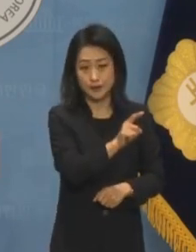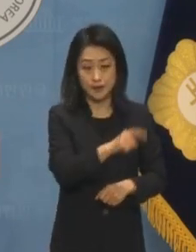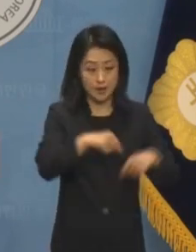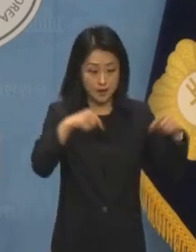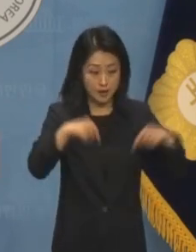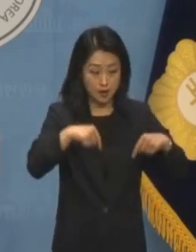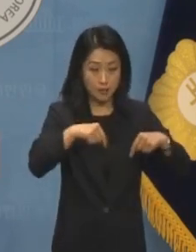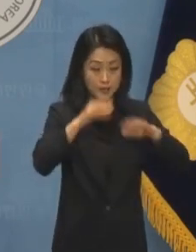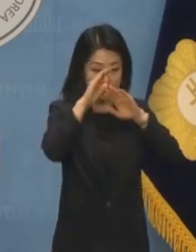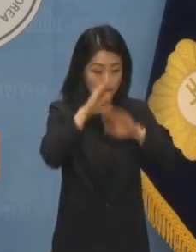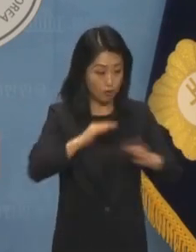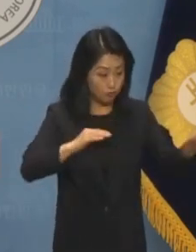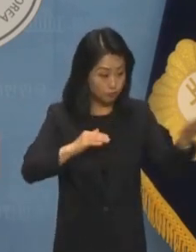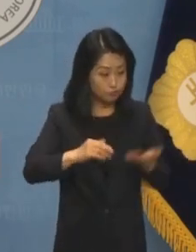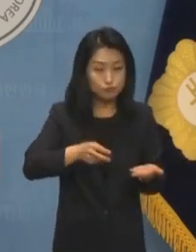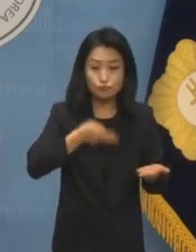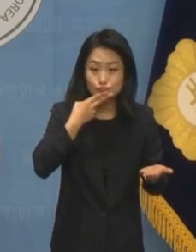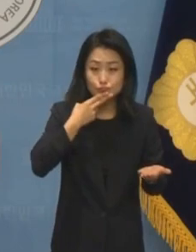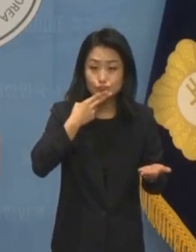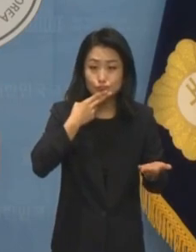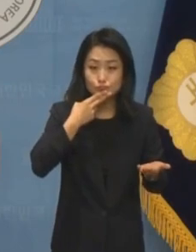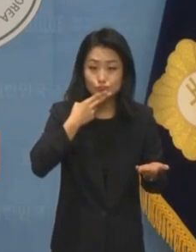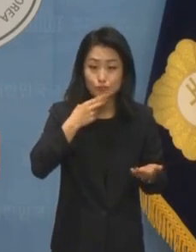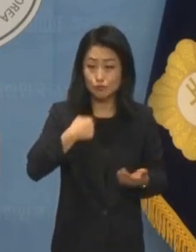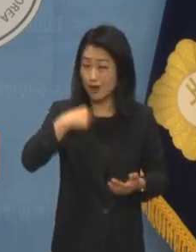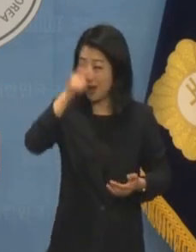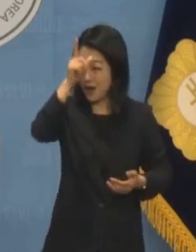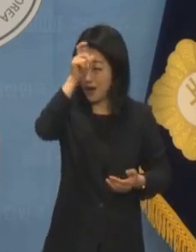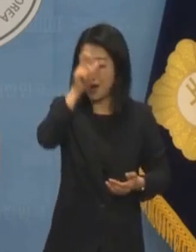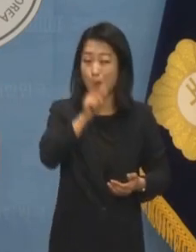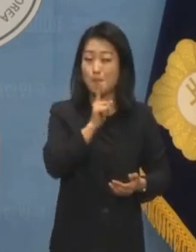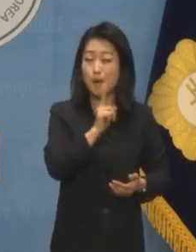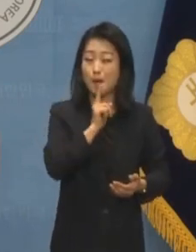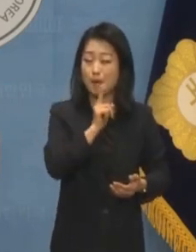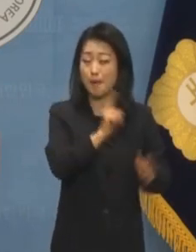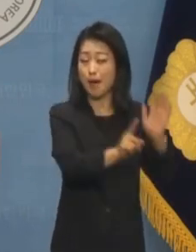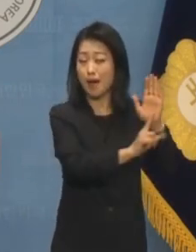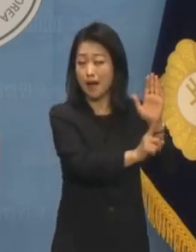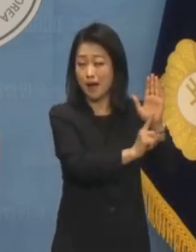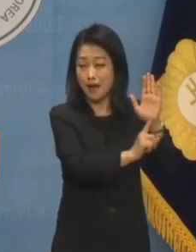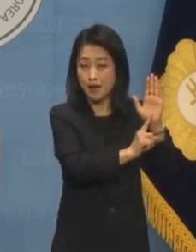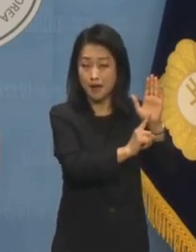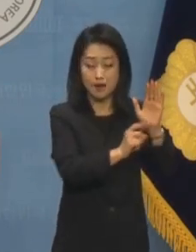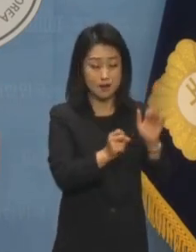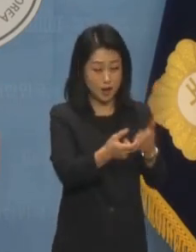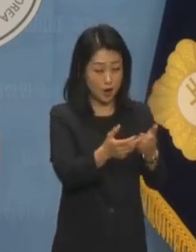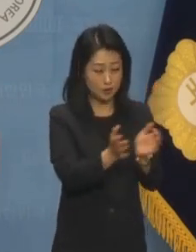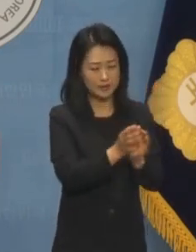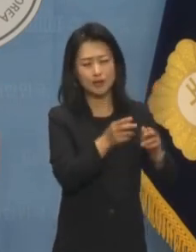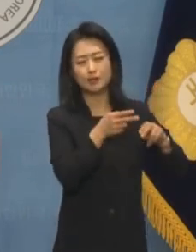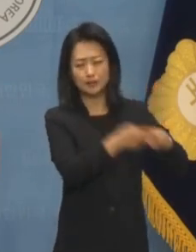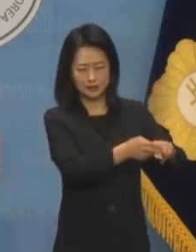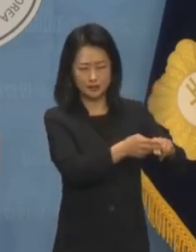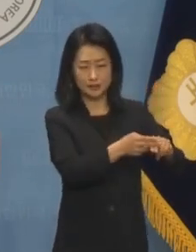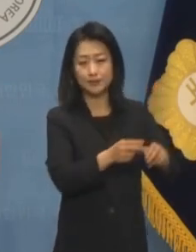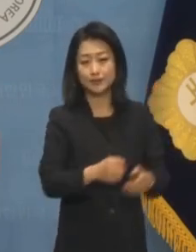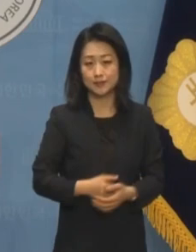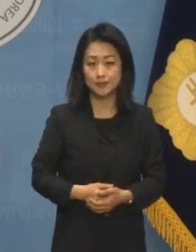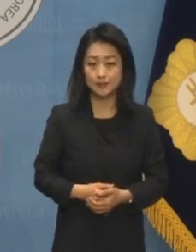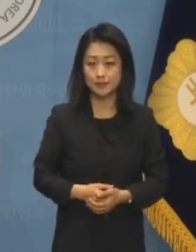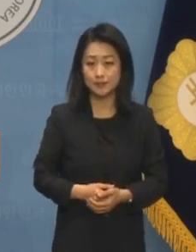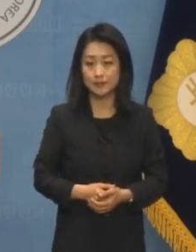협의안조차 가져오지 않은 채 언론 플레이만 일삼는 여당의 태도야말로 막가파입니다.